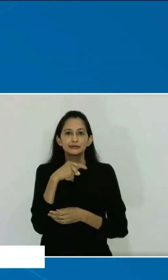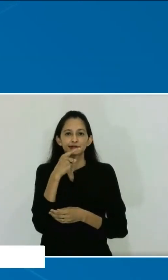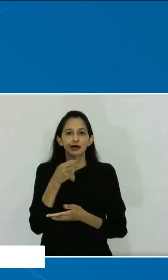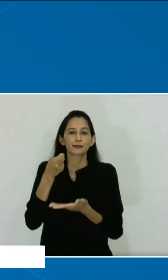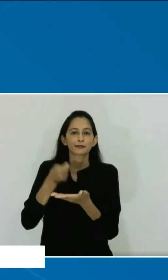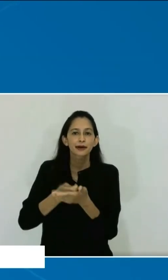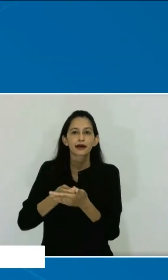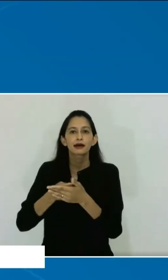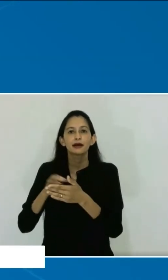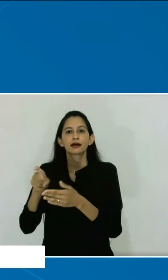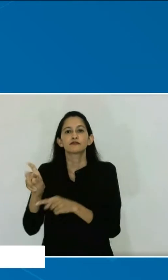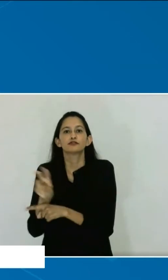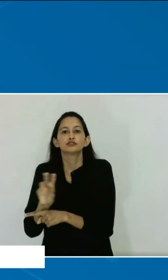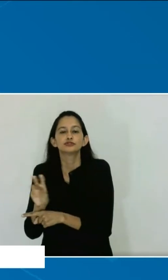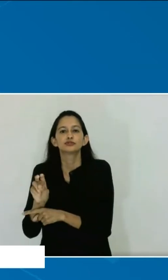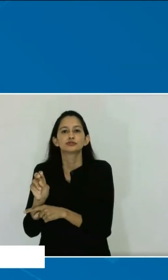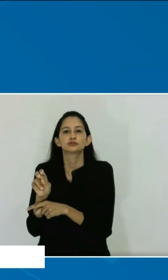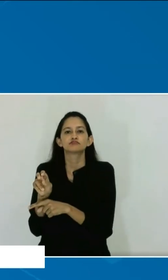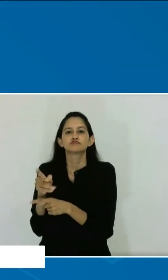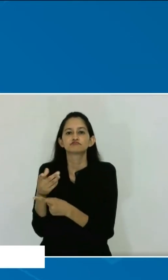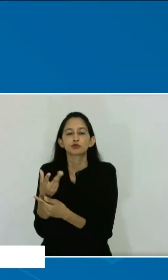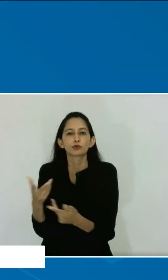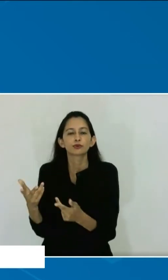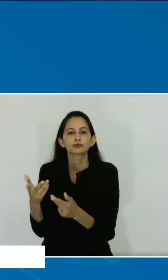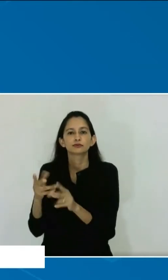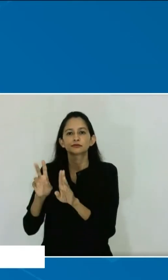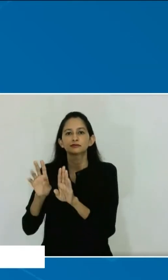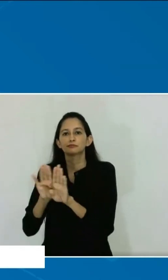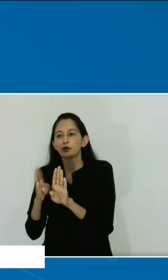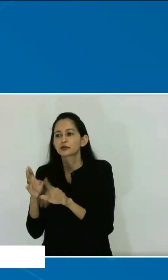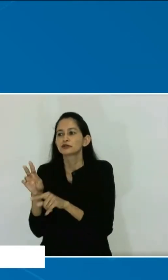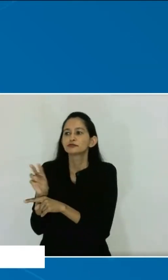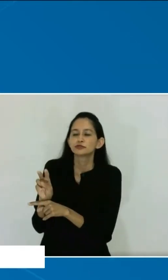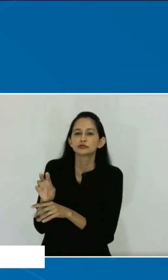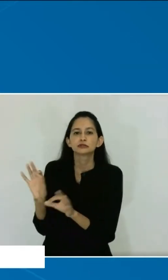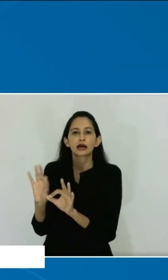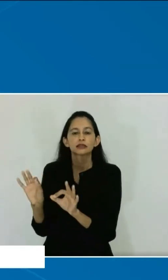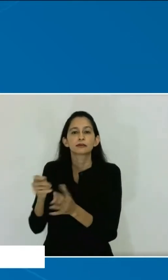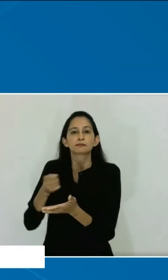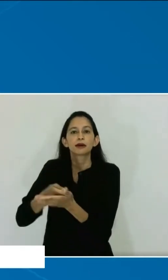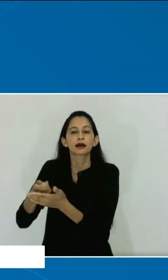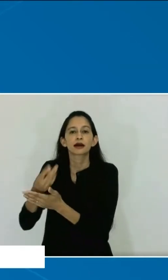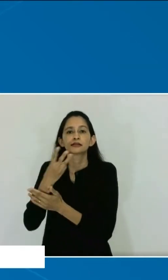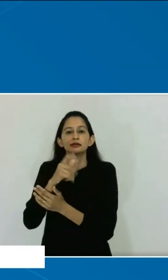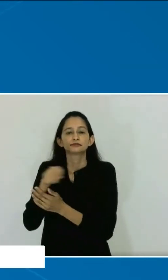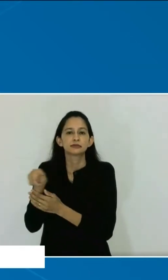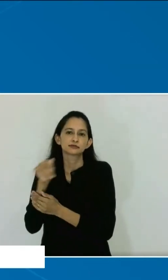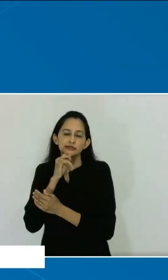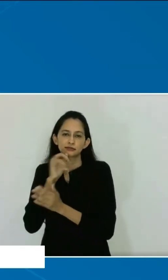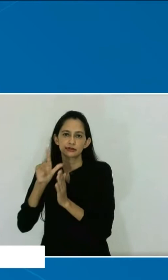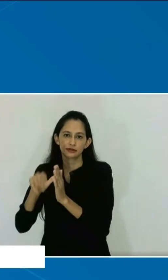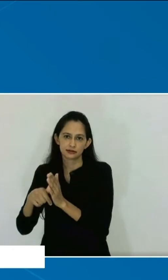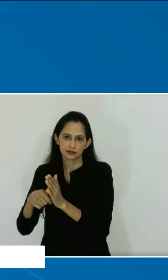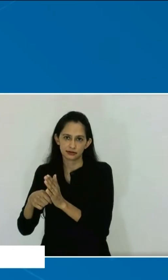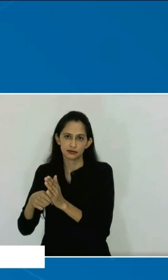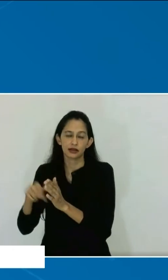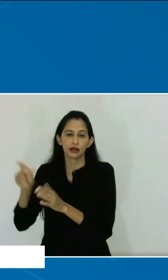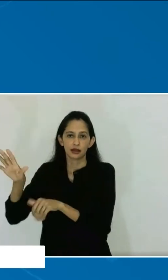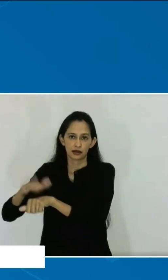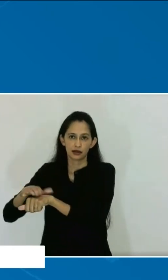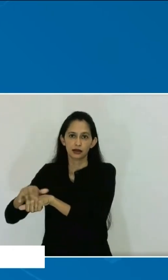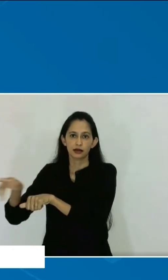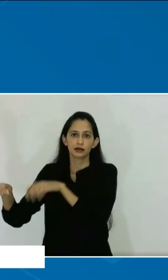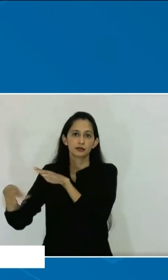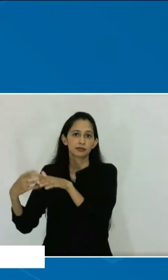a empresa de segurança por 3 meses consecutivos, a empresa unilateralmente pode parar